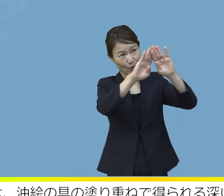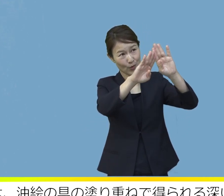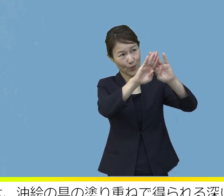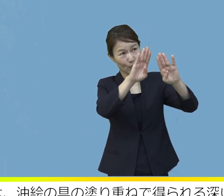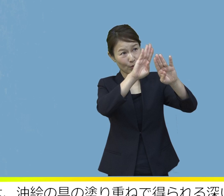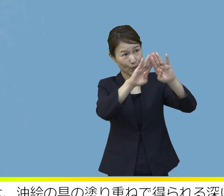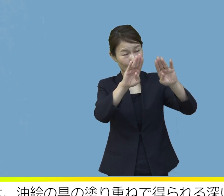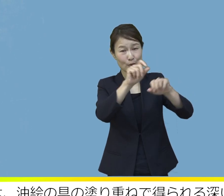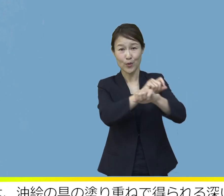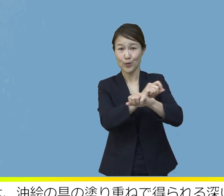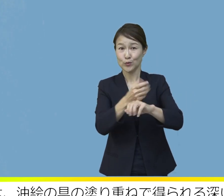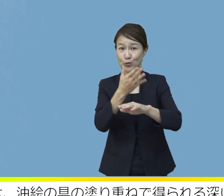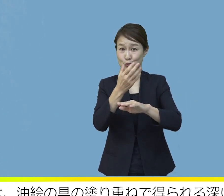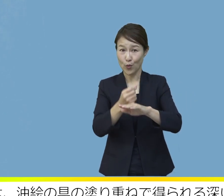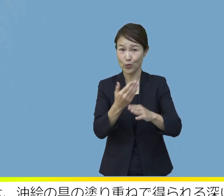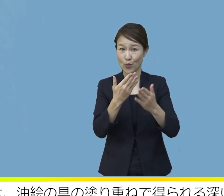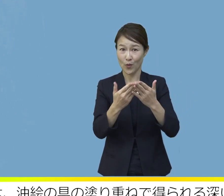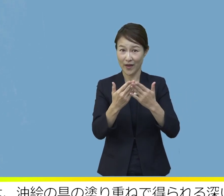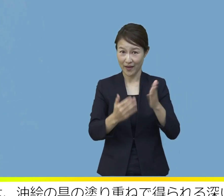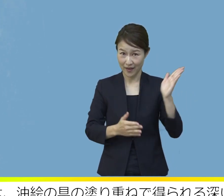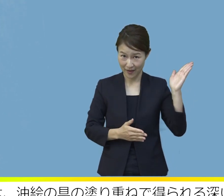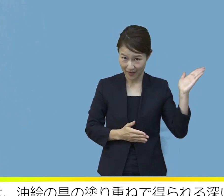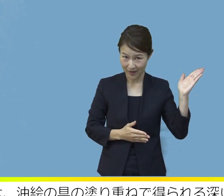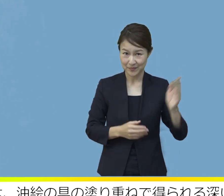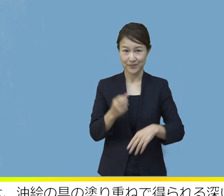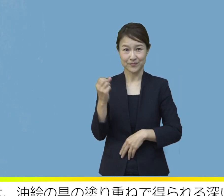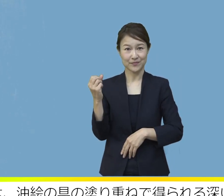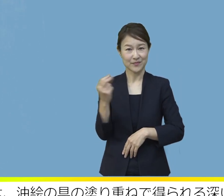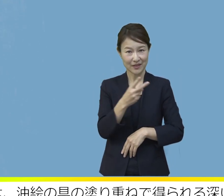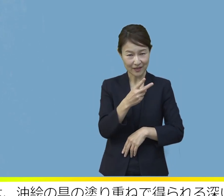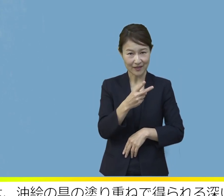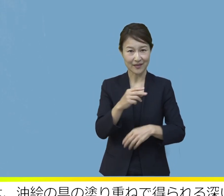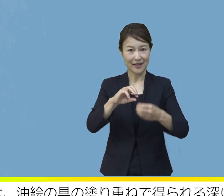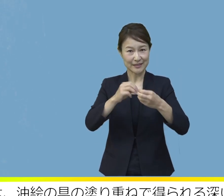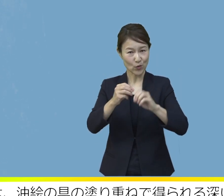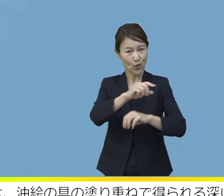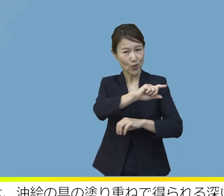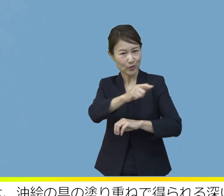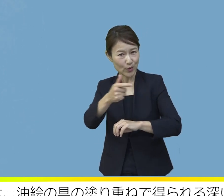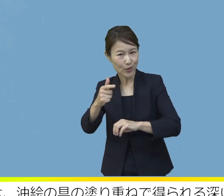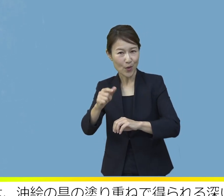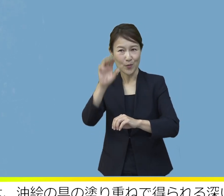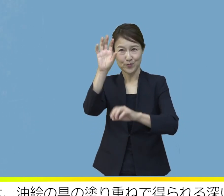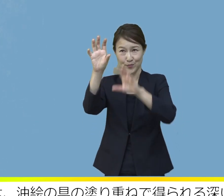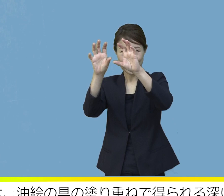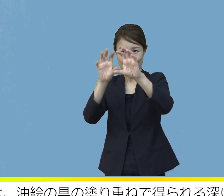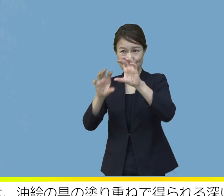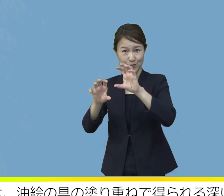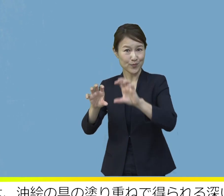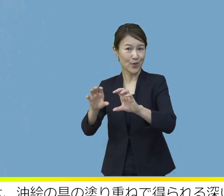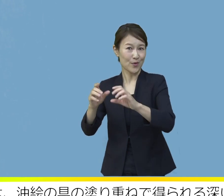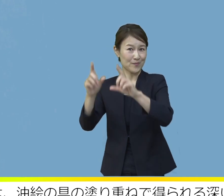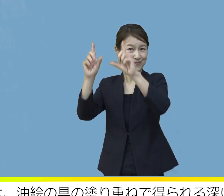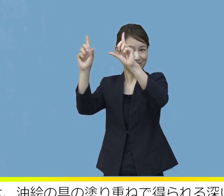や複数の色面の配置で画面を構成した作品